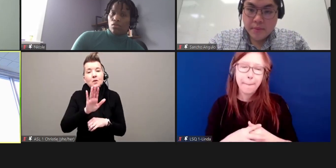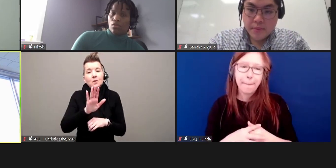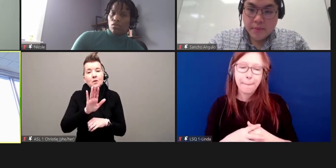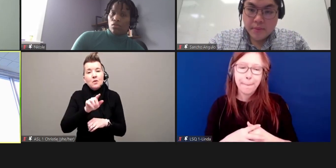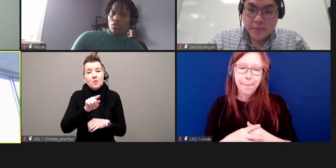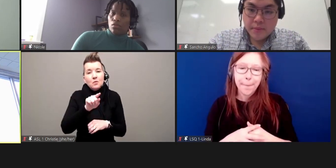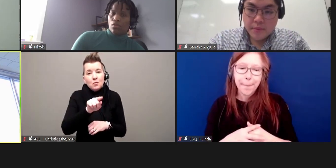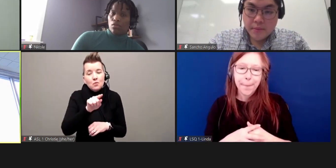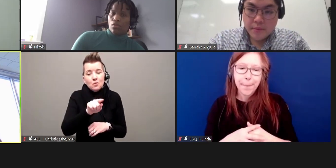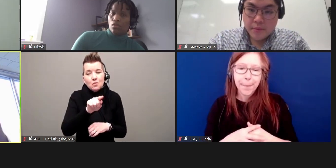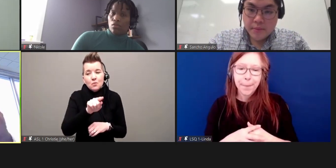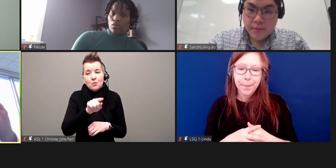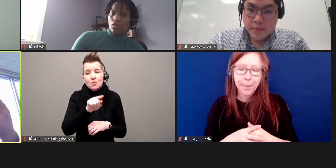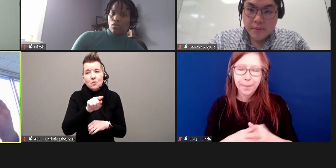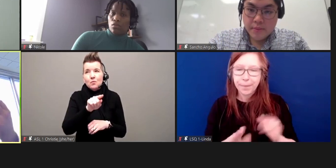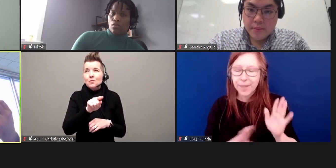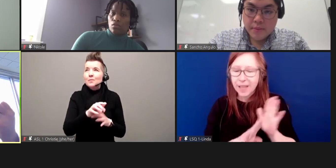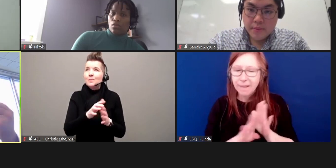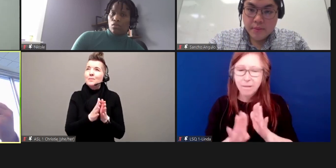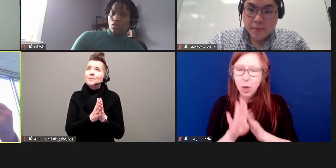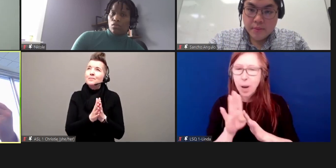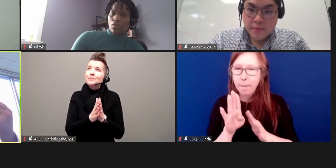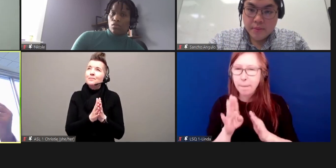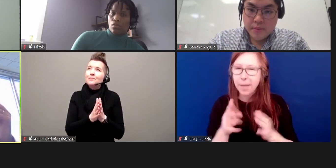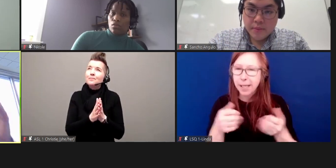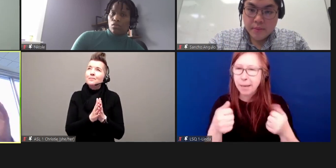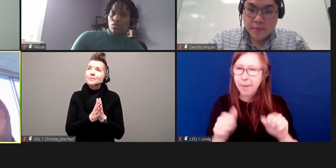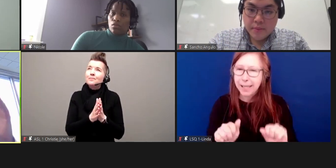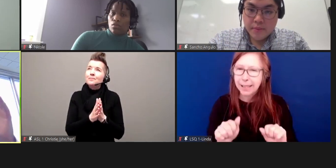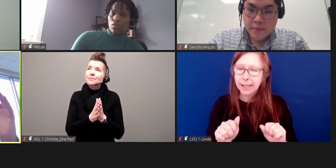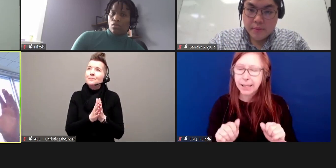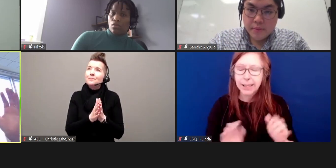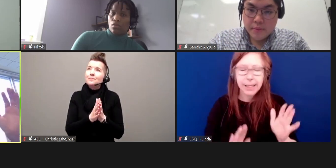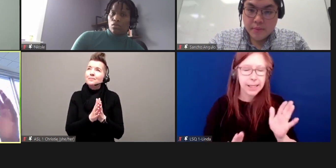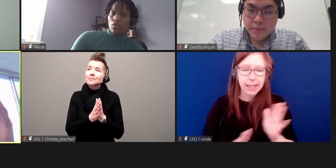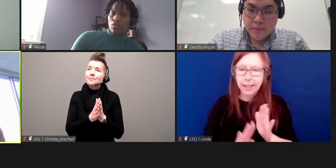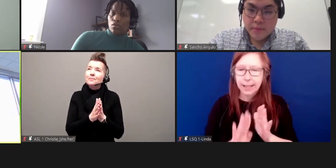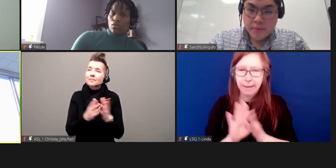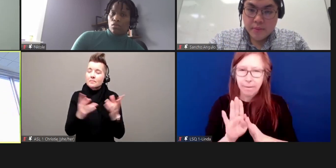des capacités, des mécanismes?